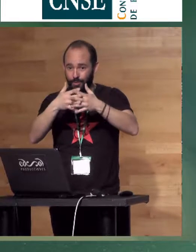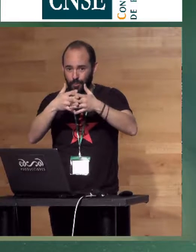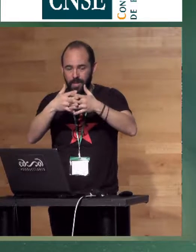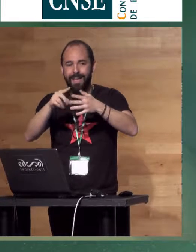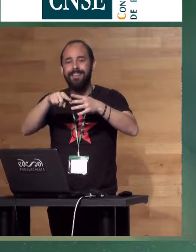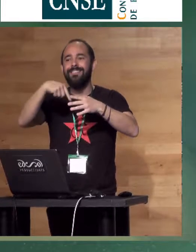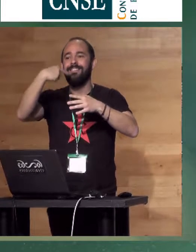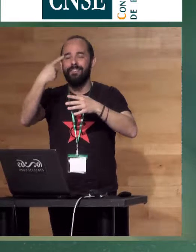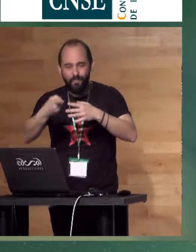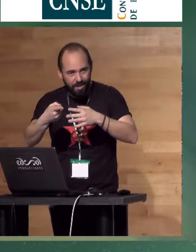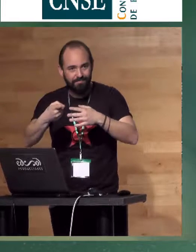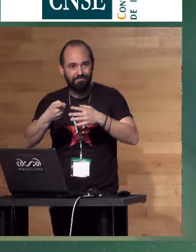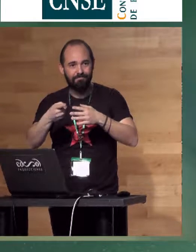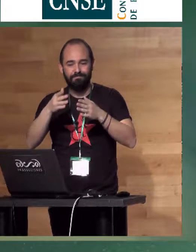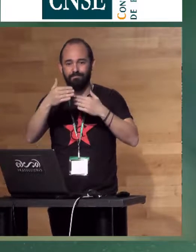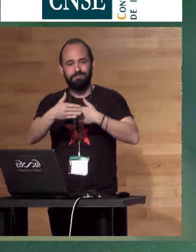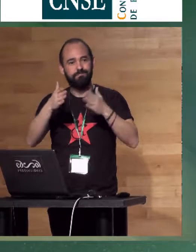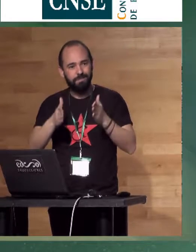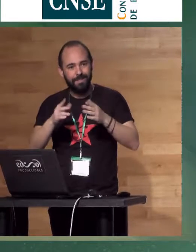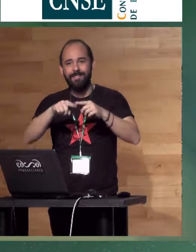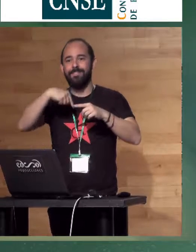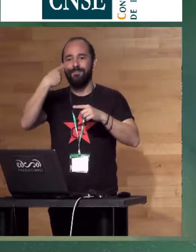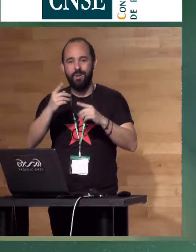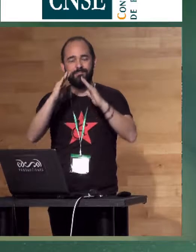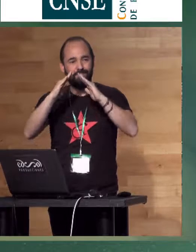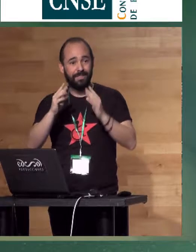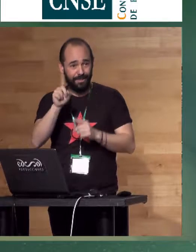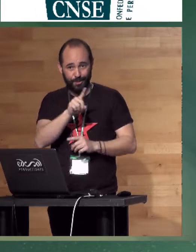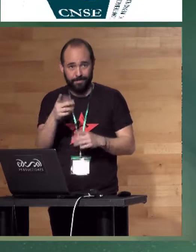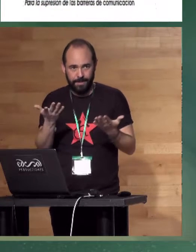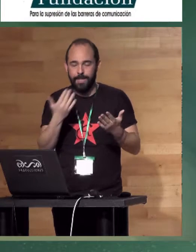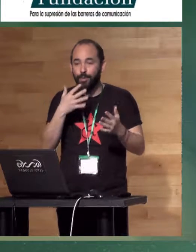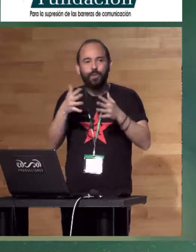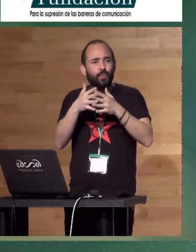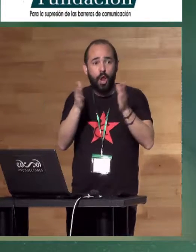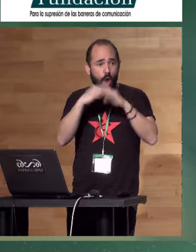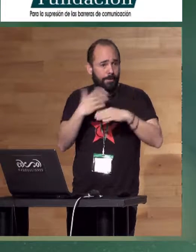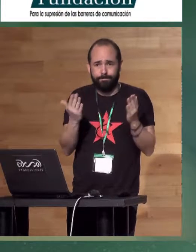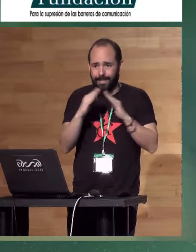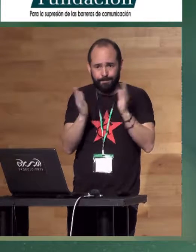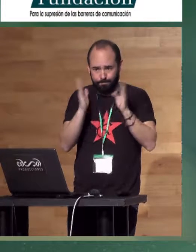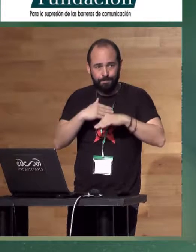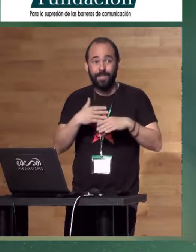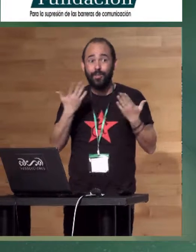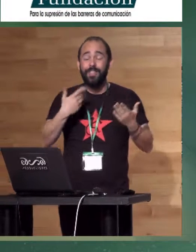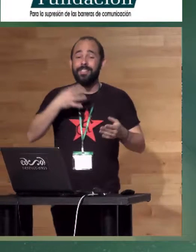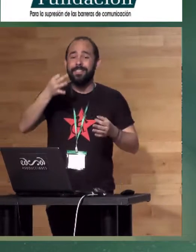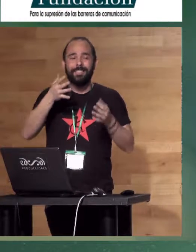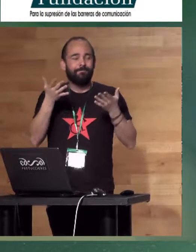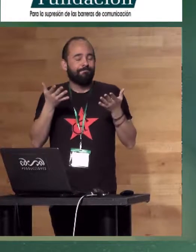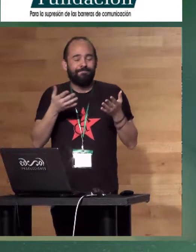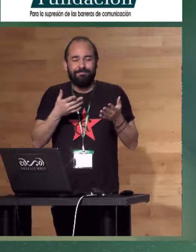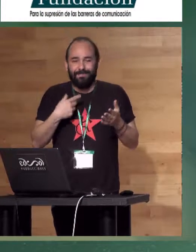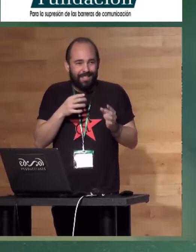Entonces, lo primero es la estructura y después vamos haciendo las habitaciones, el tejado